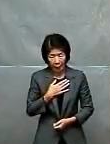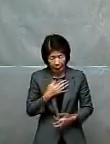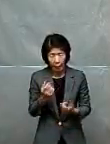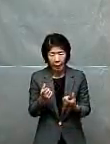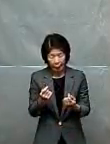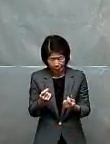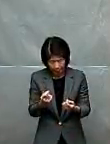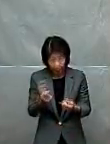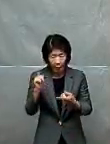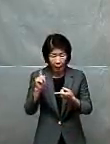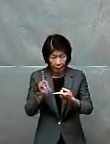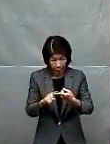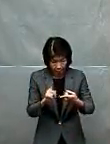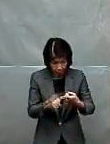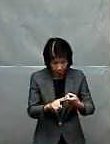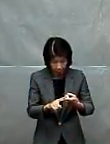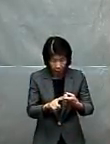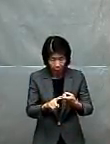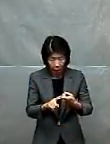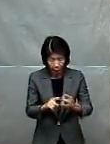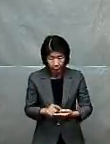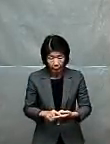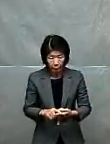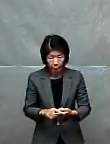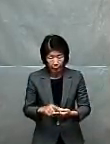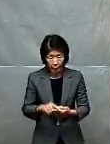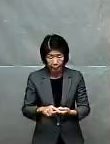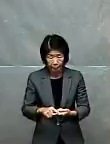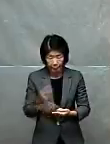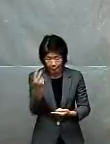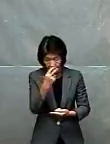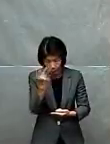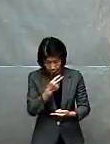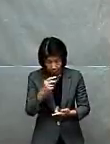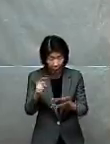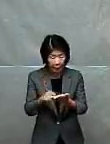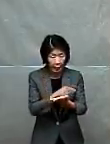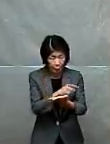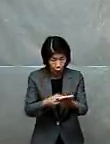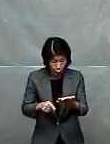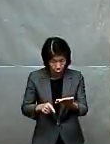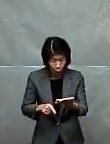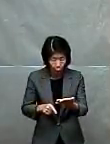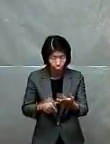に、まあ、あの対象処理ということをですね、